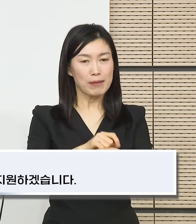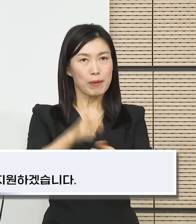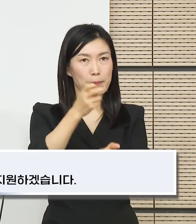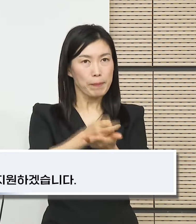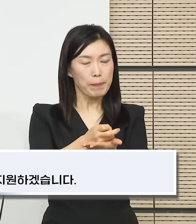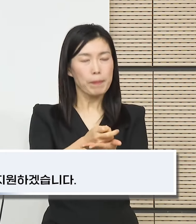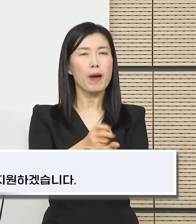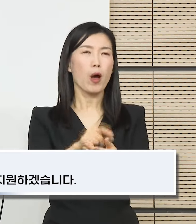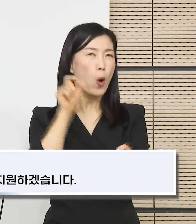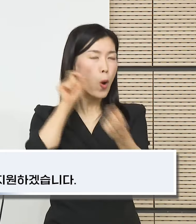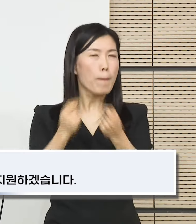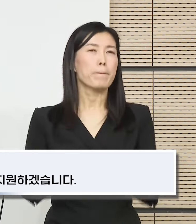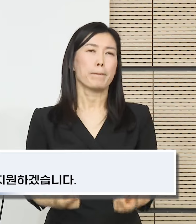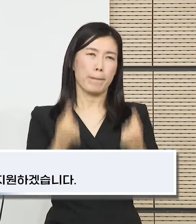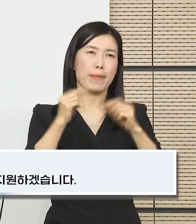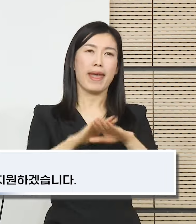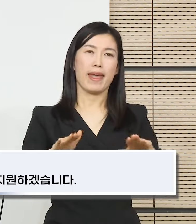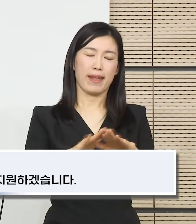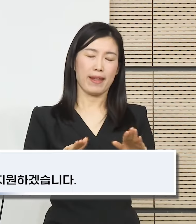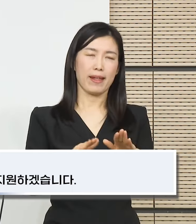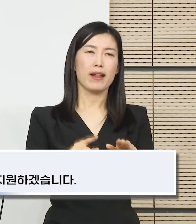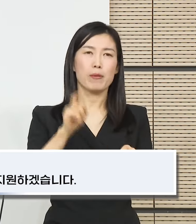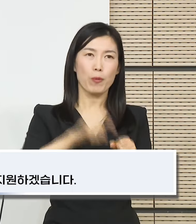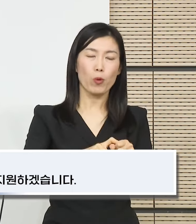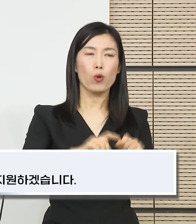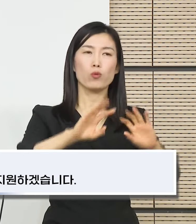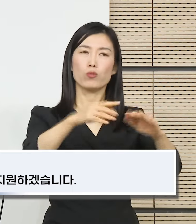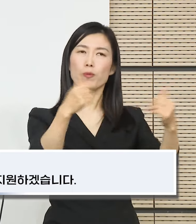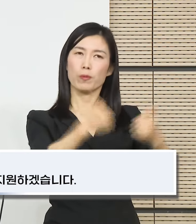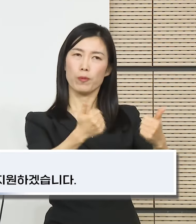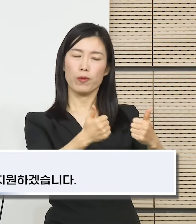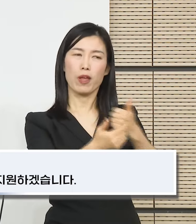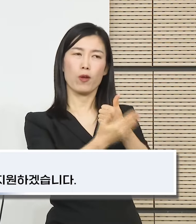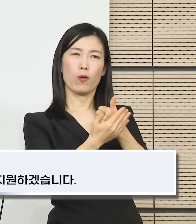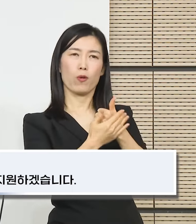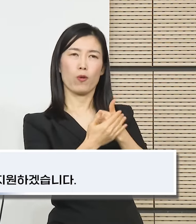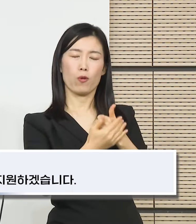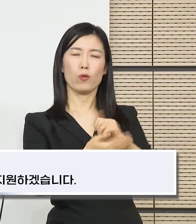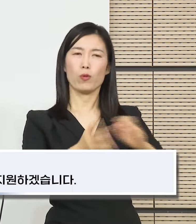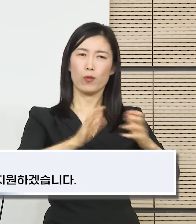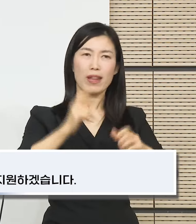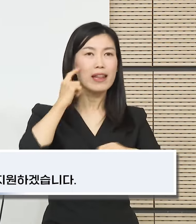조속한 시일 내에 처리될 수 있도록 국회 논의를 지원하겠습니다.